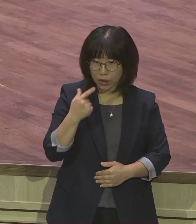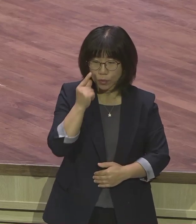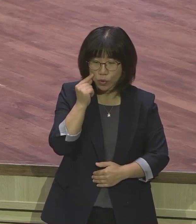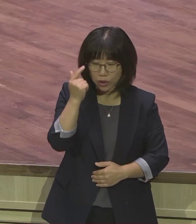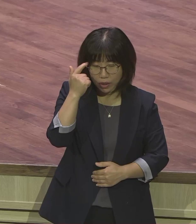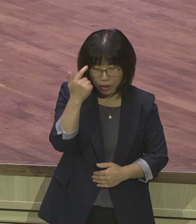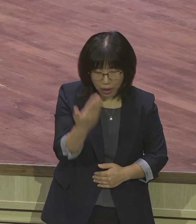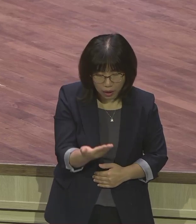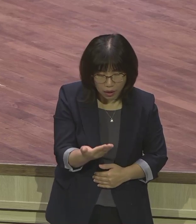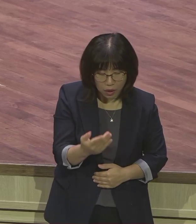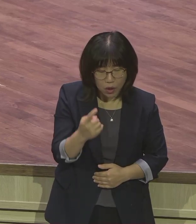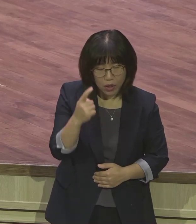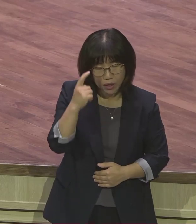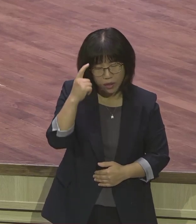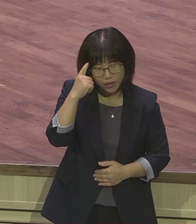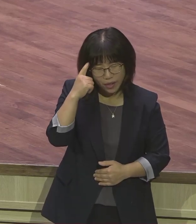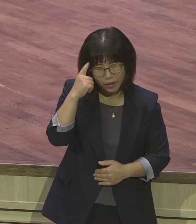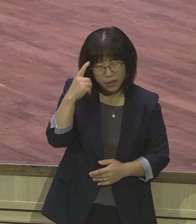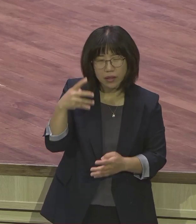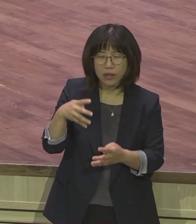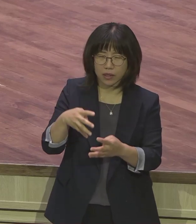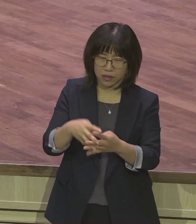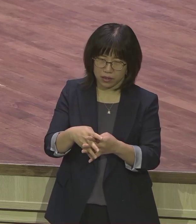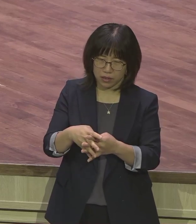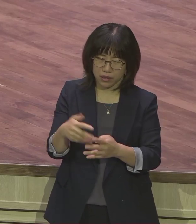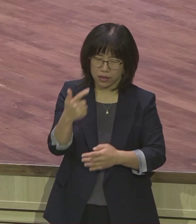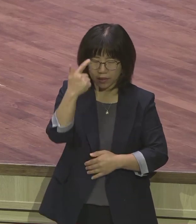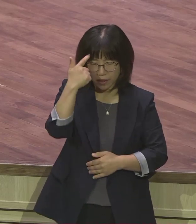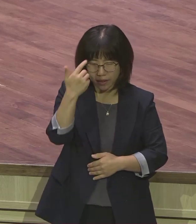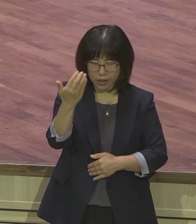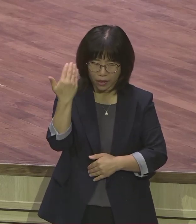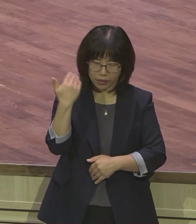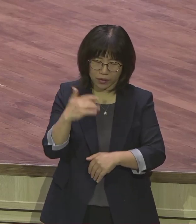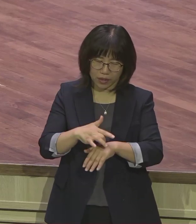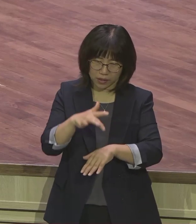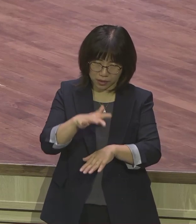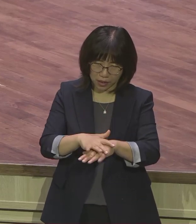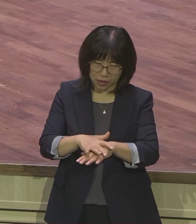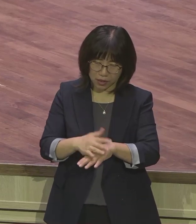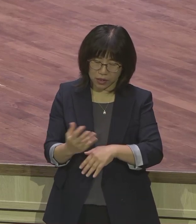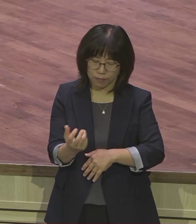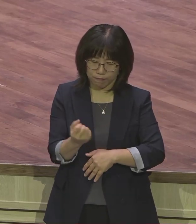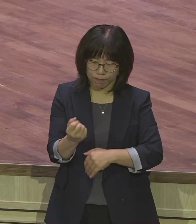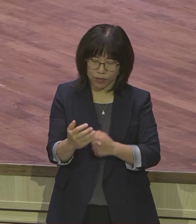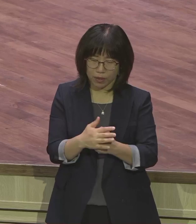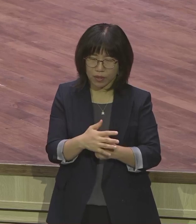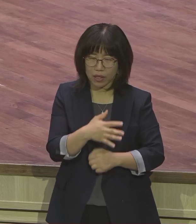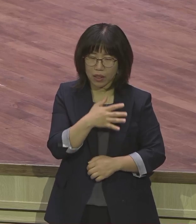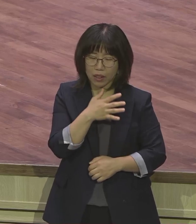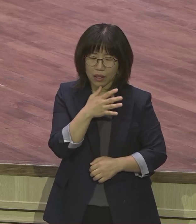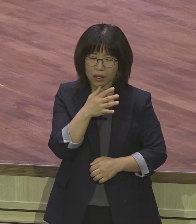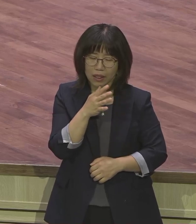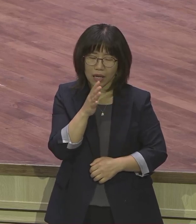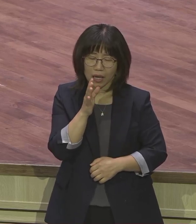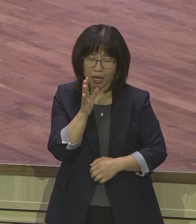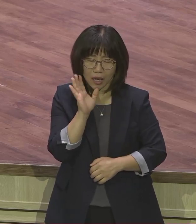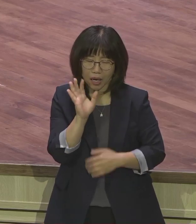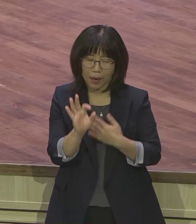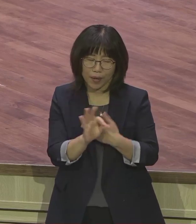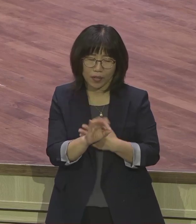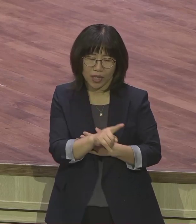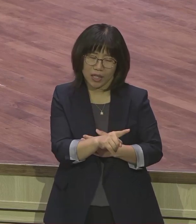옛 틀 옛 틀 옛 체질 때문에 그래서 나이 많은 사람은 소망이 없어요 사실은